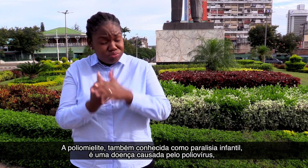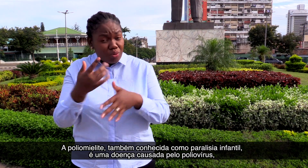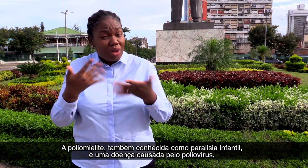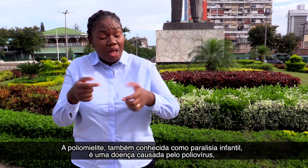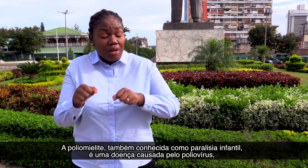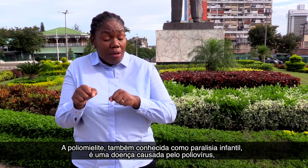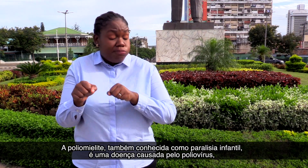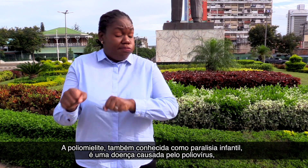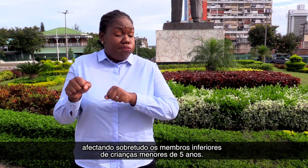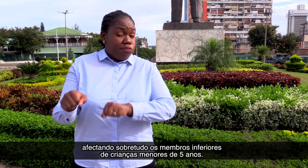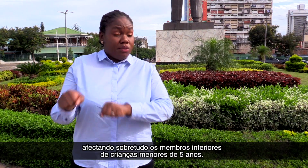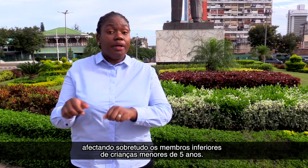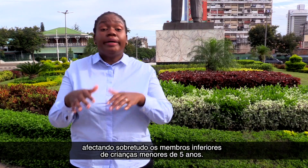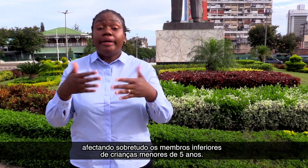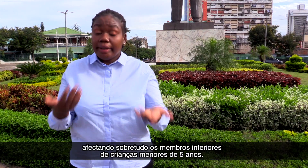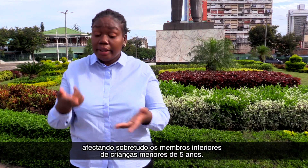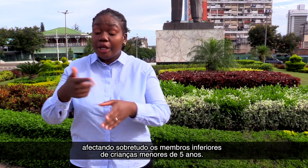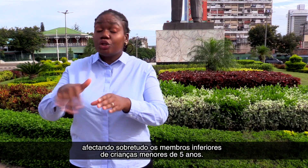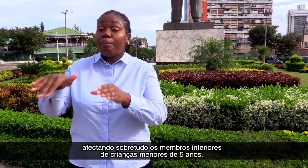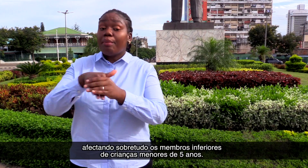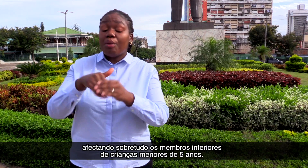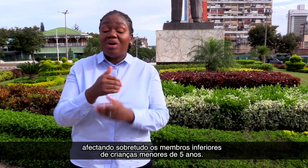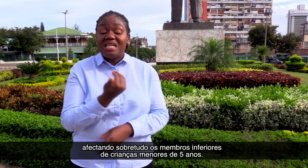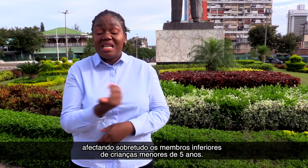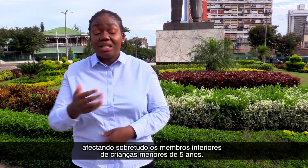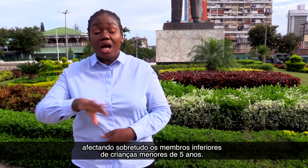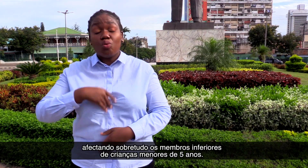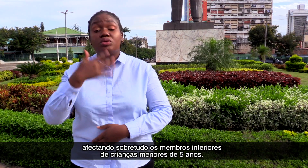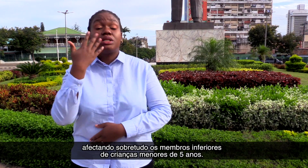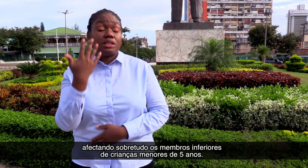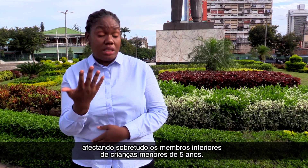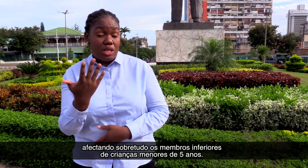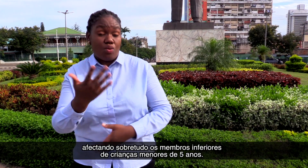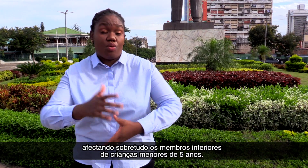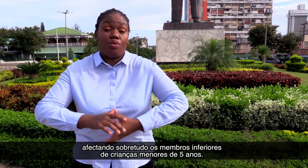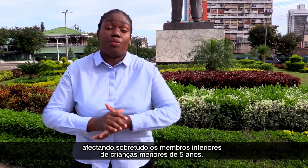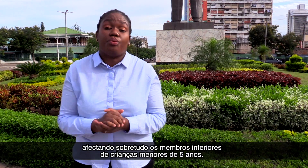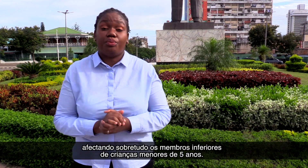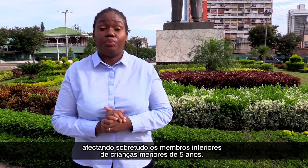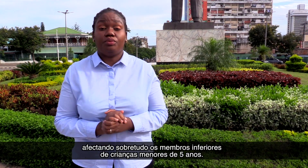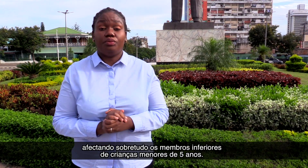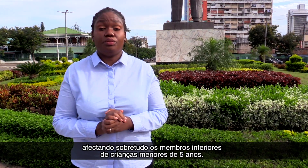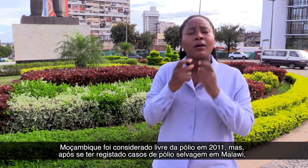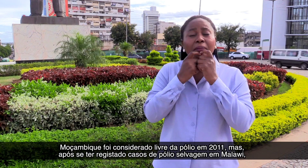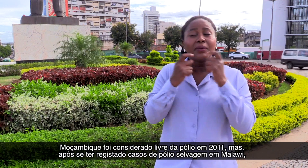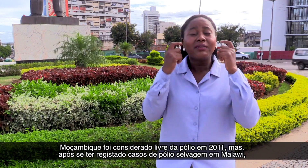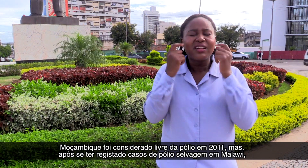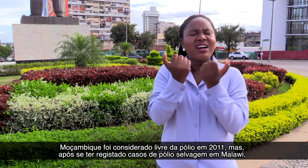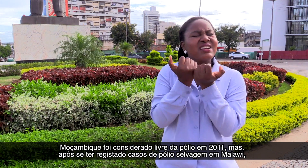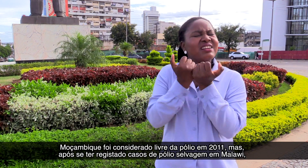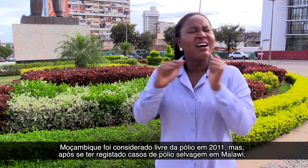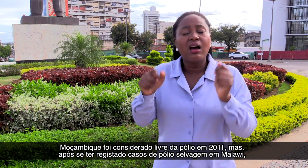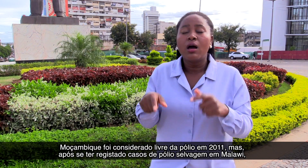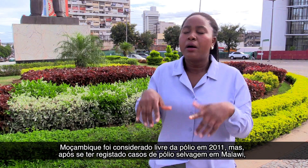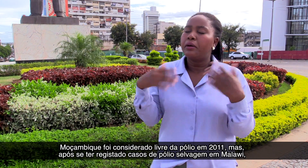pelo poliovírus, afetando sobretudo os membros inferiores de crianças menores de 5 anos.